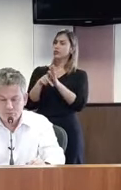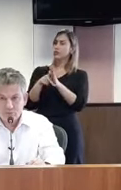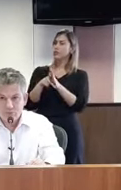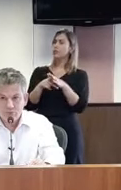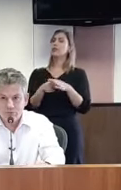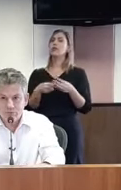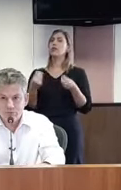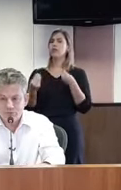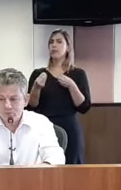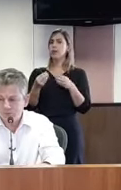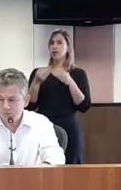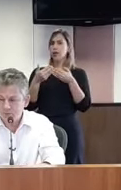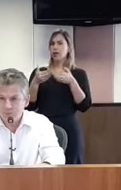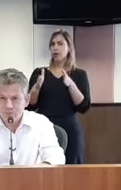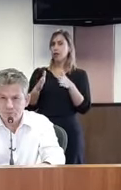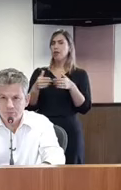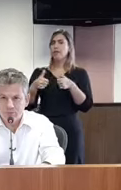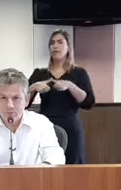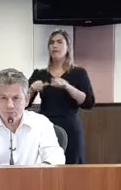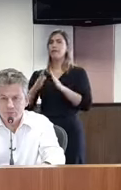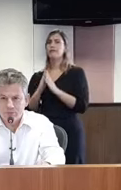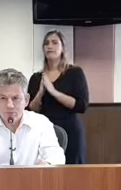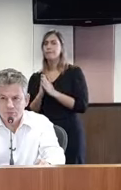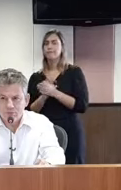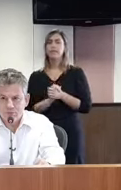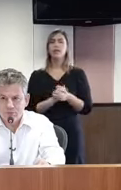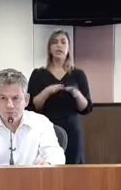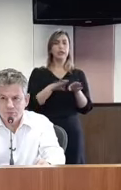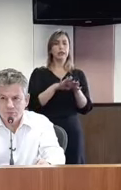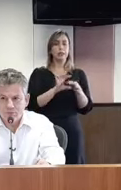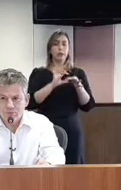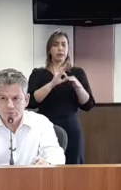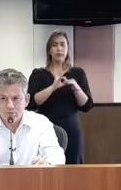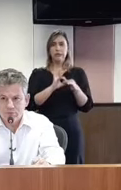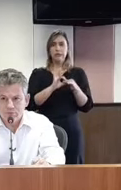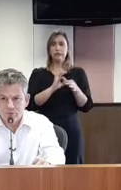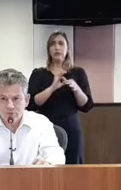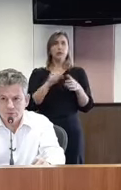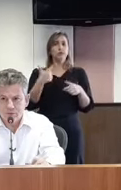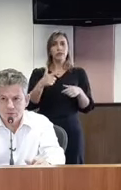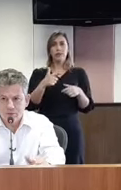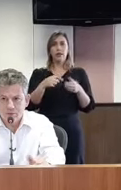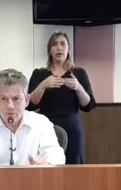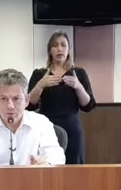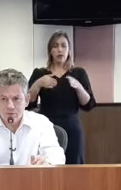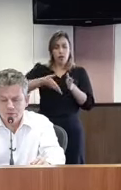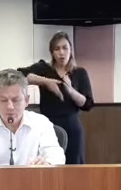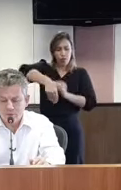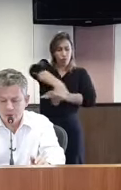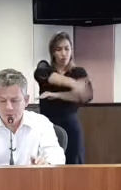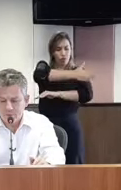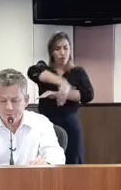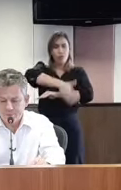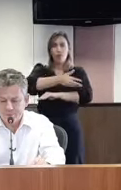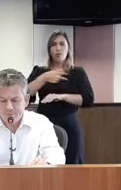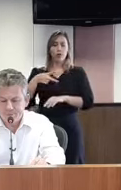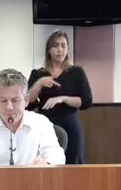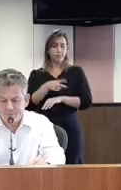diante das medidas restritivas adotadas por municípios? Os bloqueios em rodovias, por exemplo, podem comprometer a entrega de insumos para